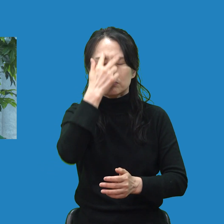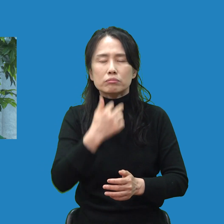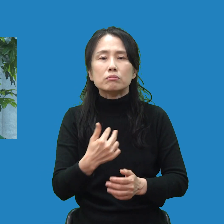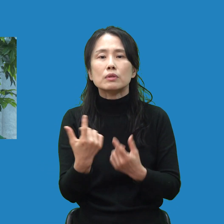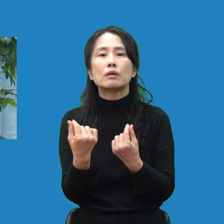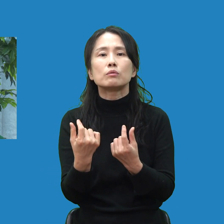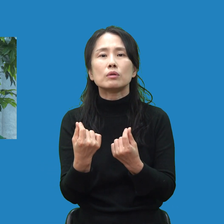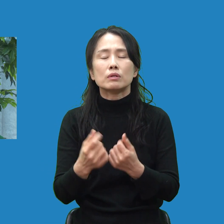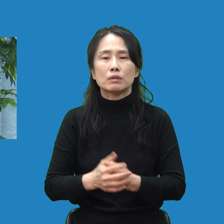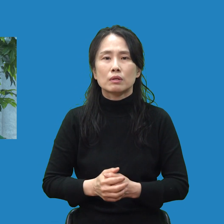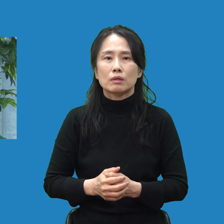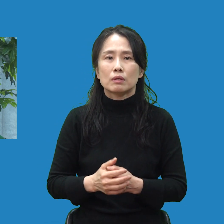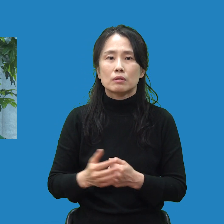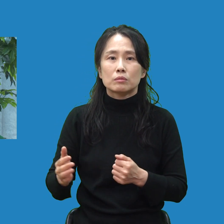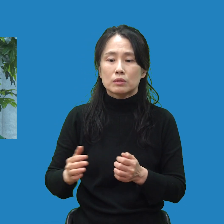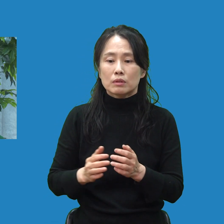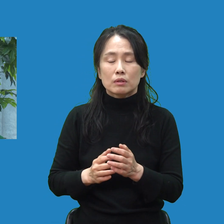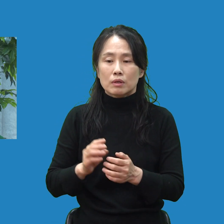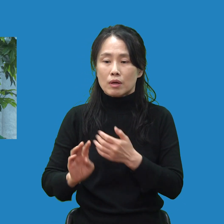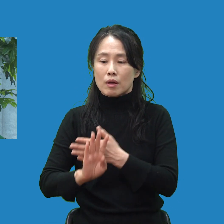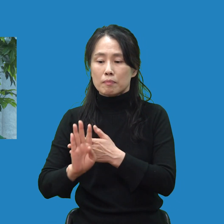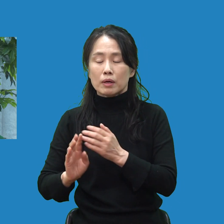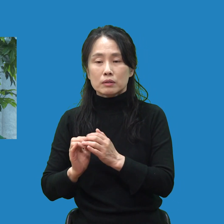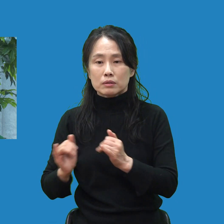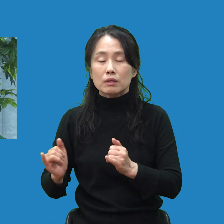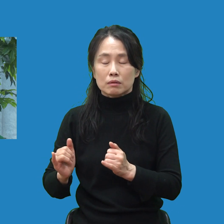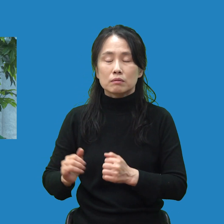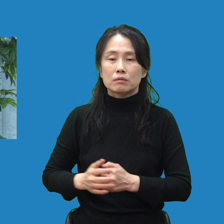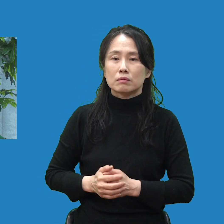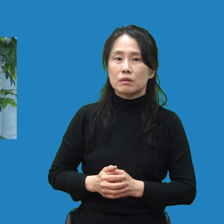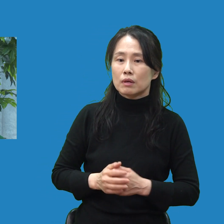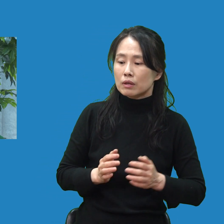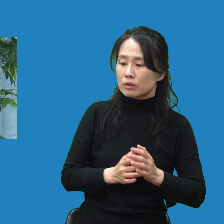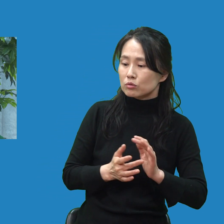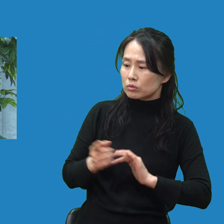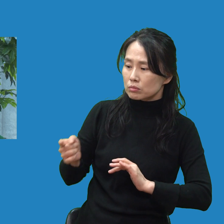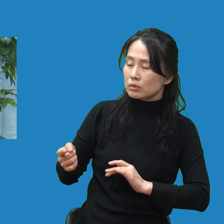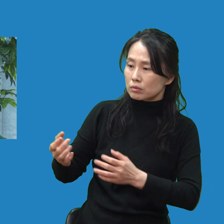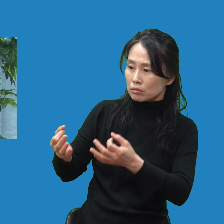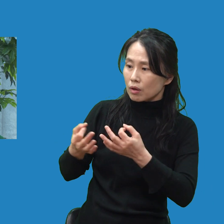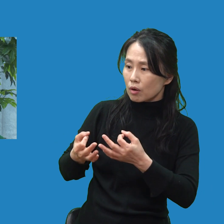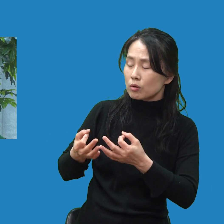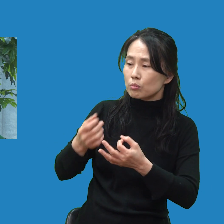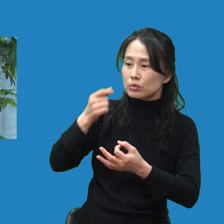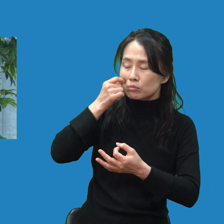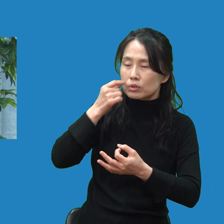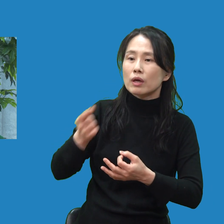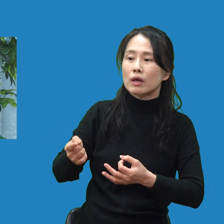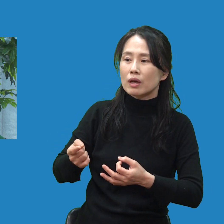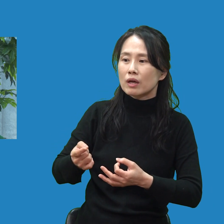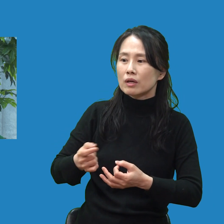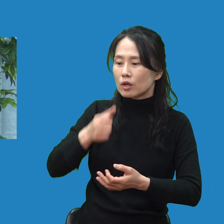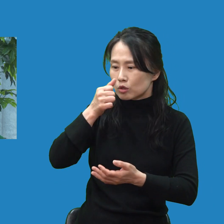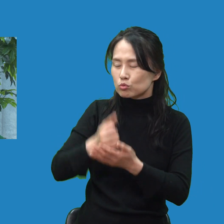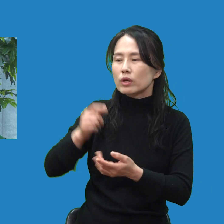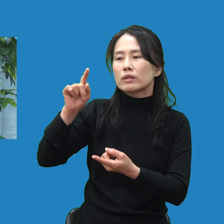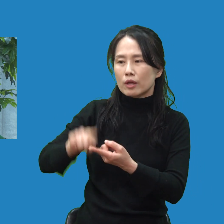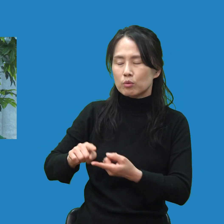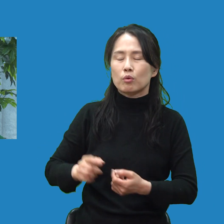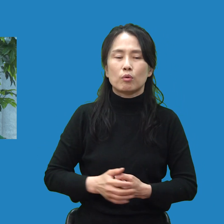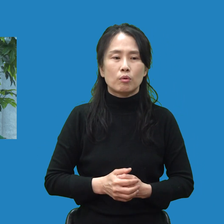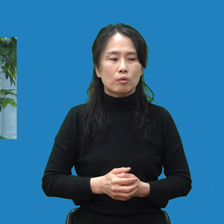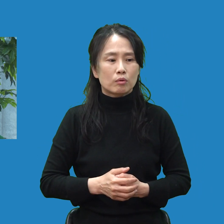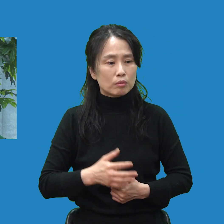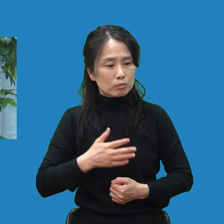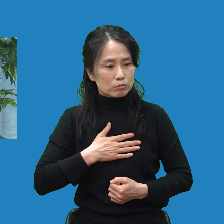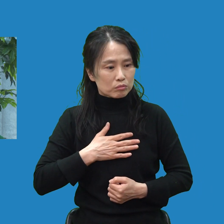자기들 스스로 반문하죠. 예수님이 너희가 보지 못하면서 본다 하니 너희 죄가 너희에게 있다.